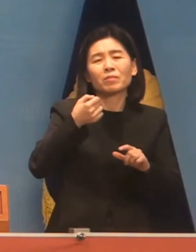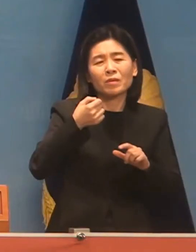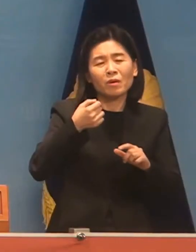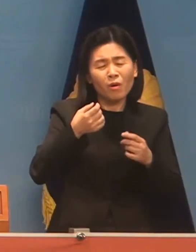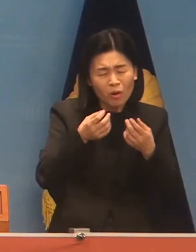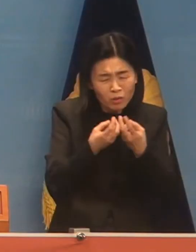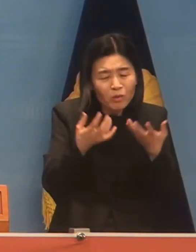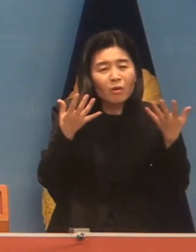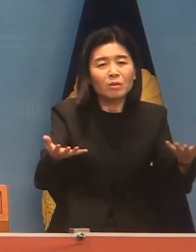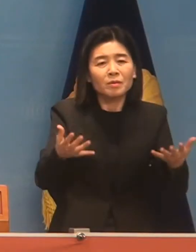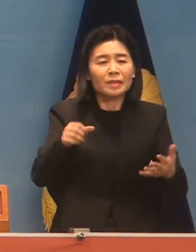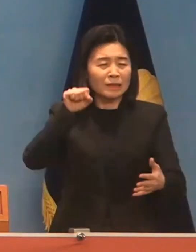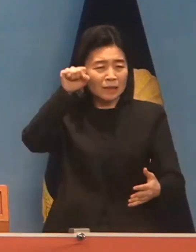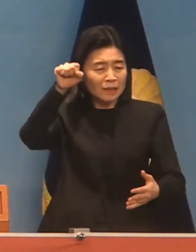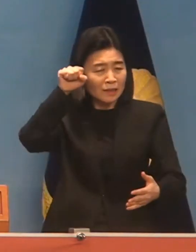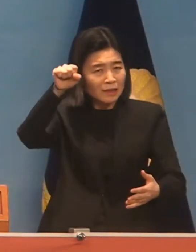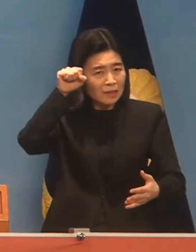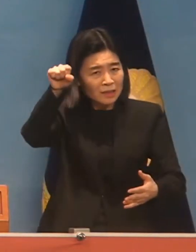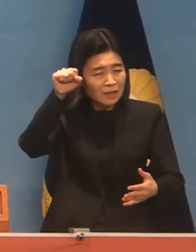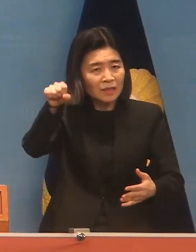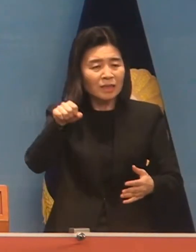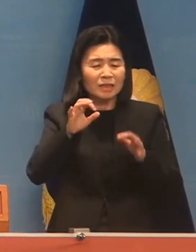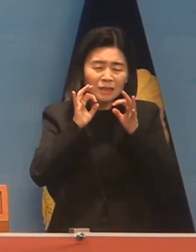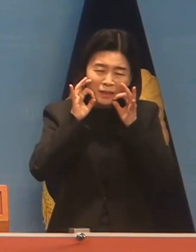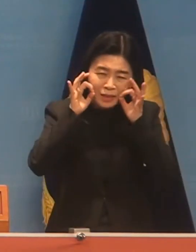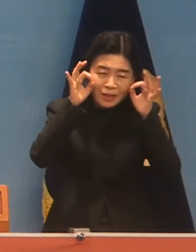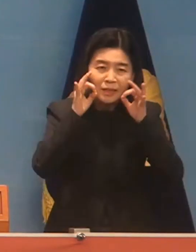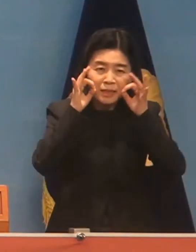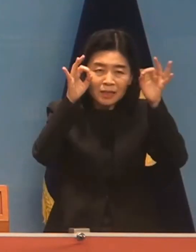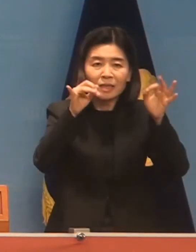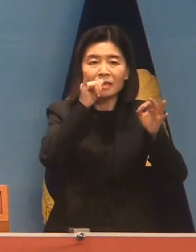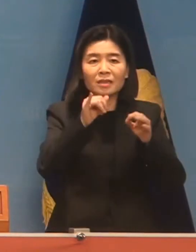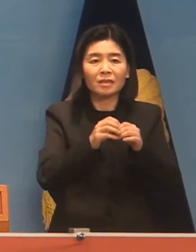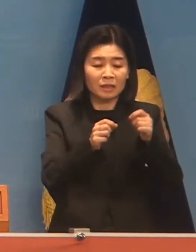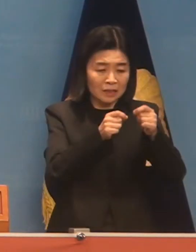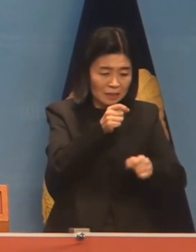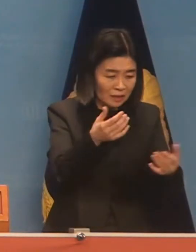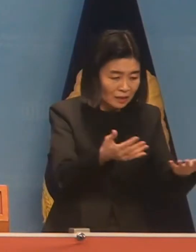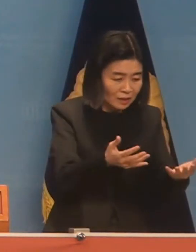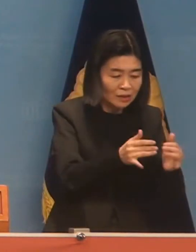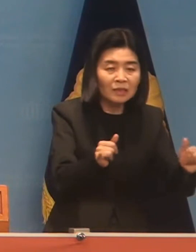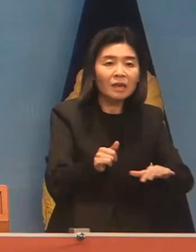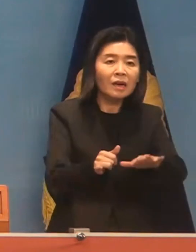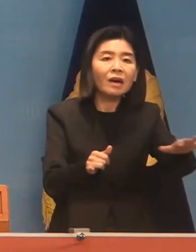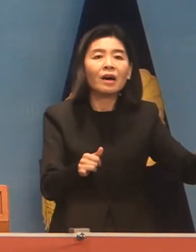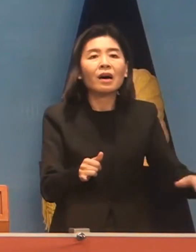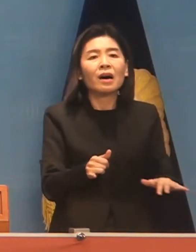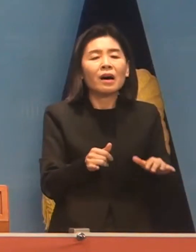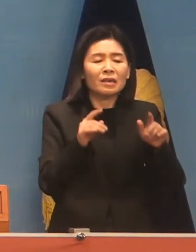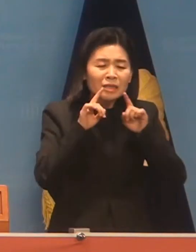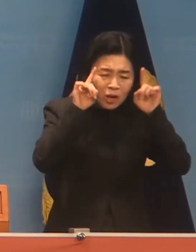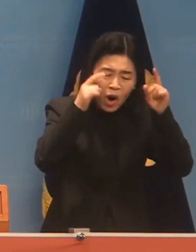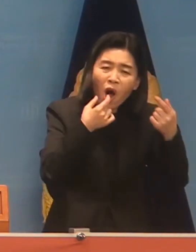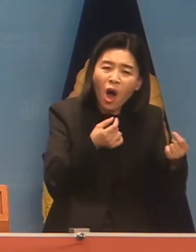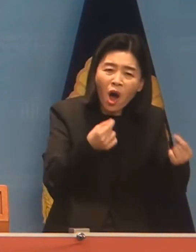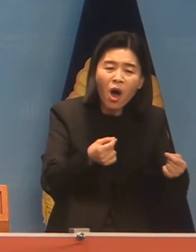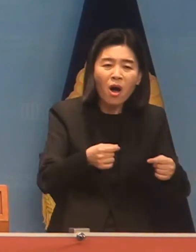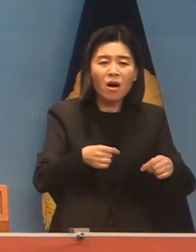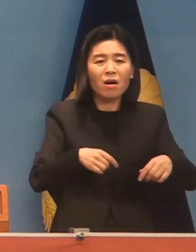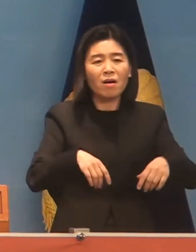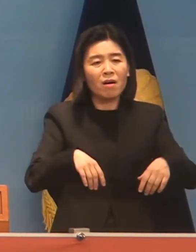외침은 이대로 살 수는 없다라는 절규가 되어 있고, 하청 노동자는 여전히 생지옥 불법